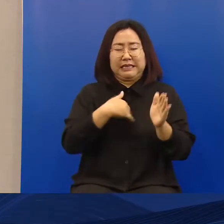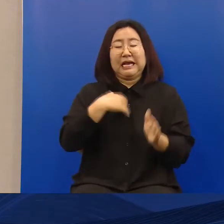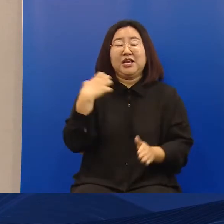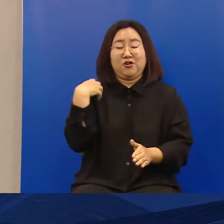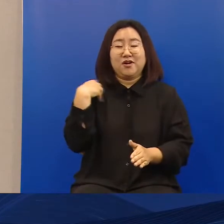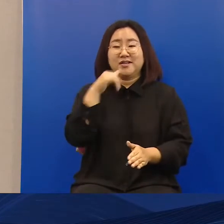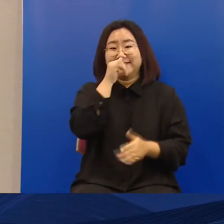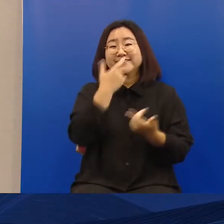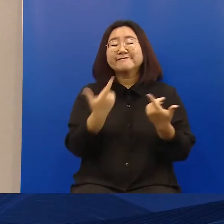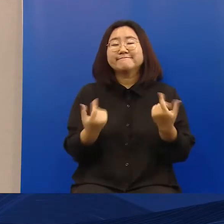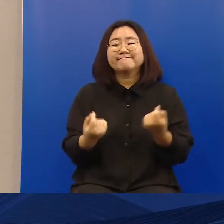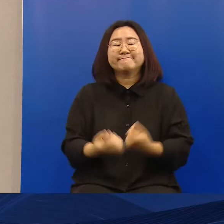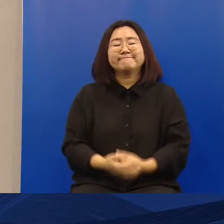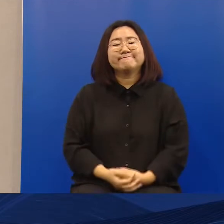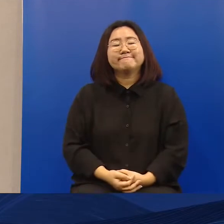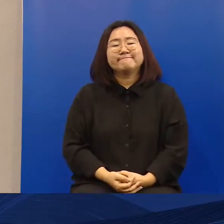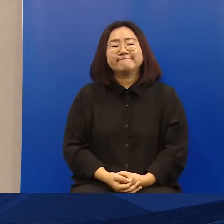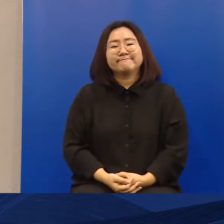해야 될 텐데요.